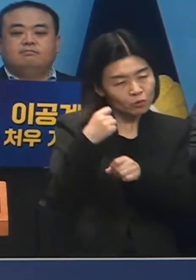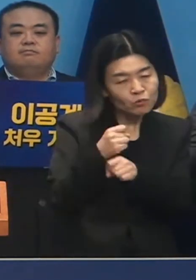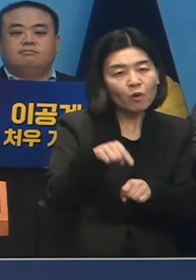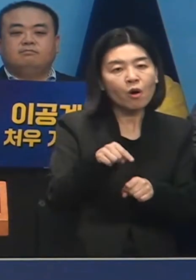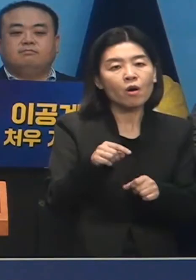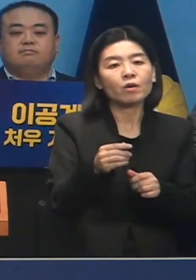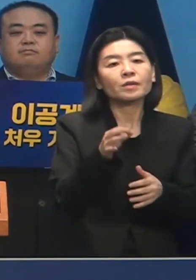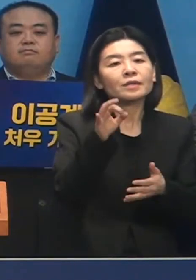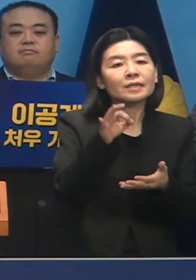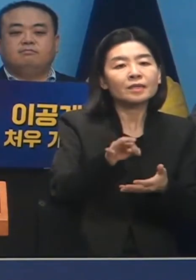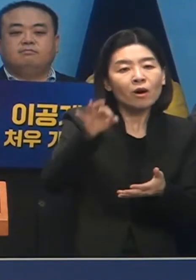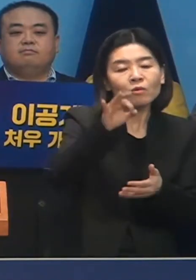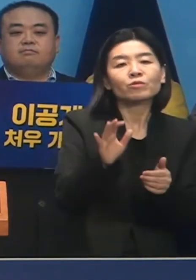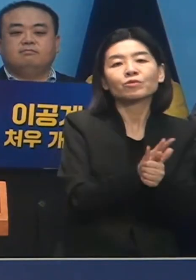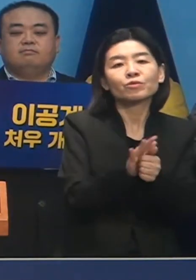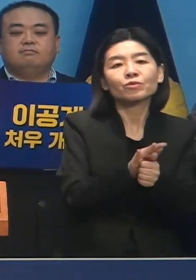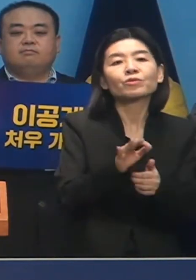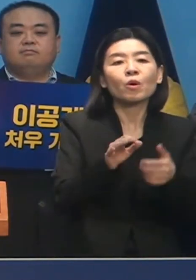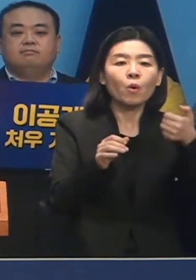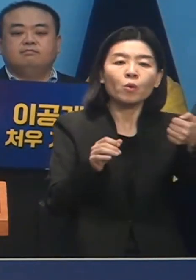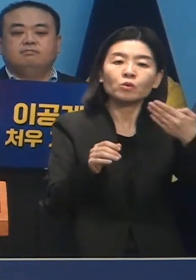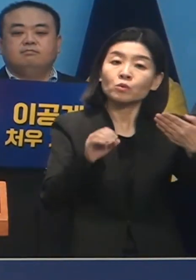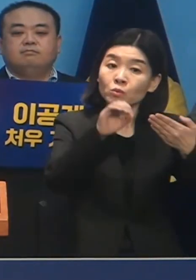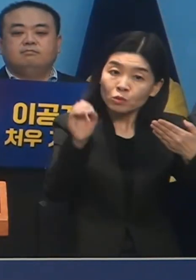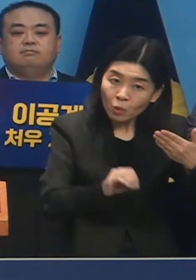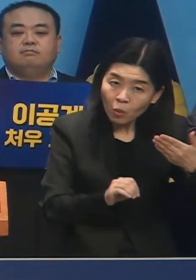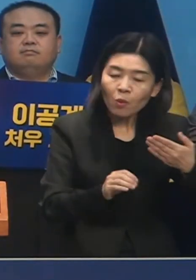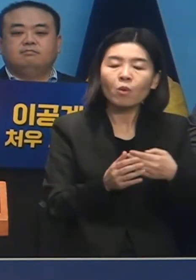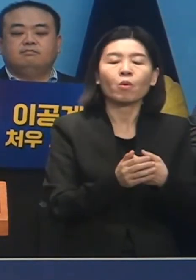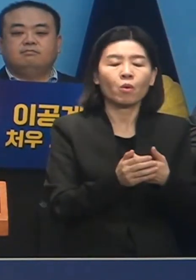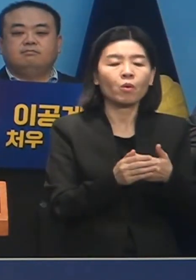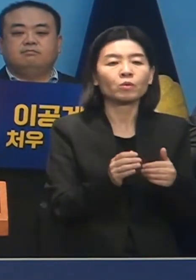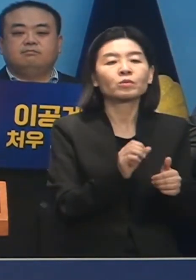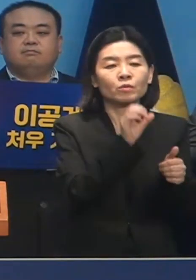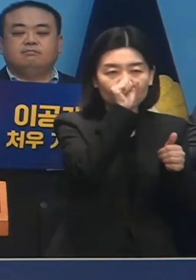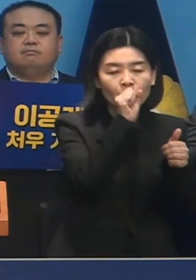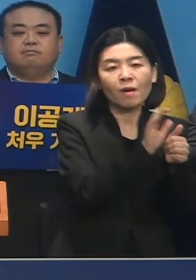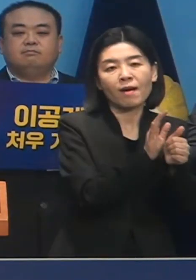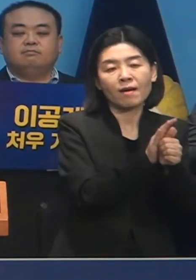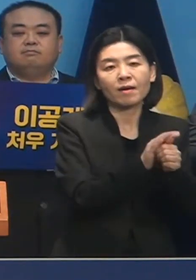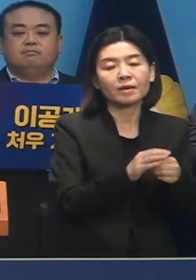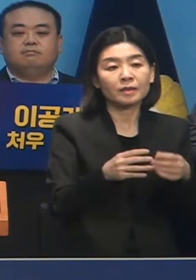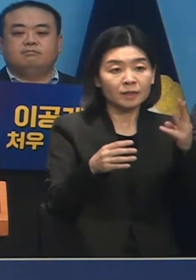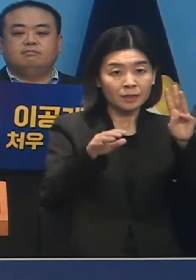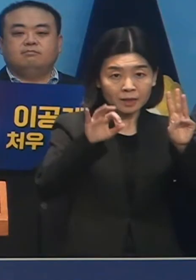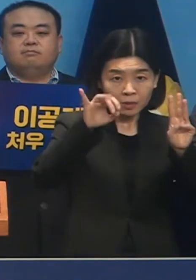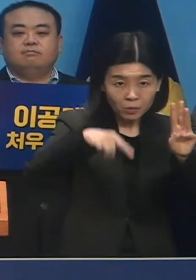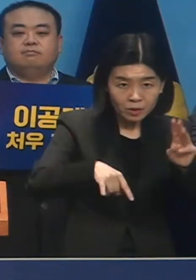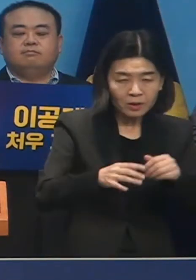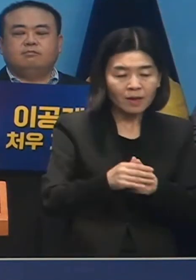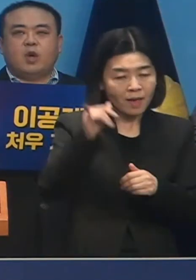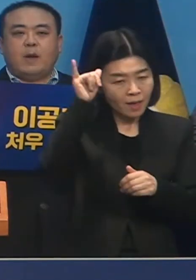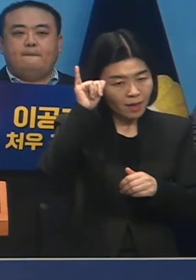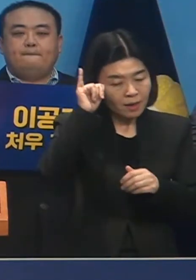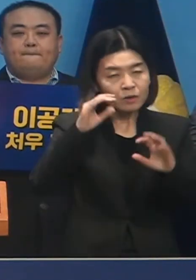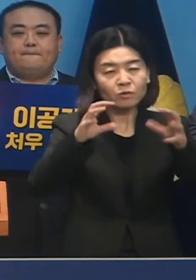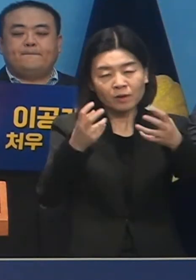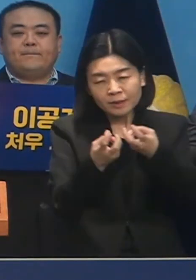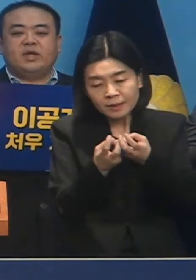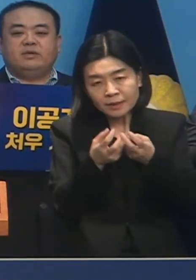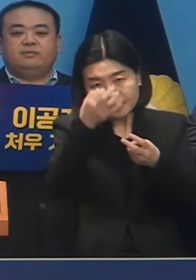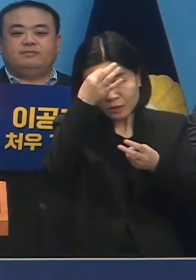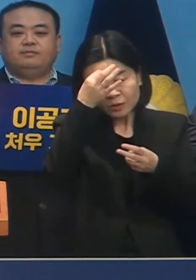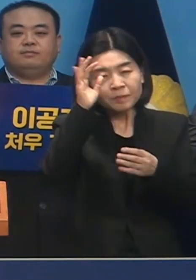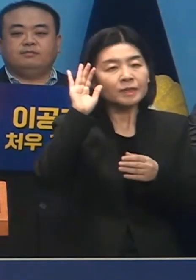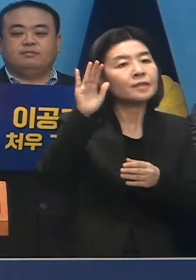대해서 59%의 참여자분들이 지지를 표명해 주셨습니다. 공동 3위는 AI 등 국가 전략 기술 미래